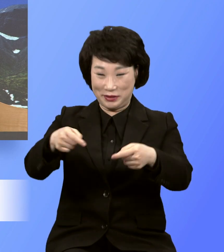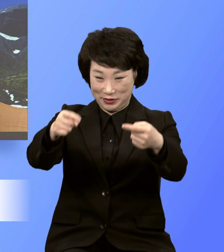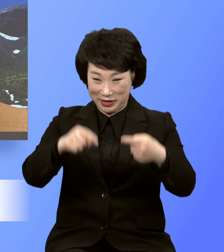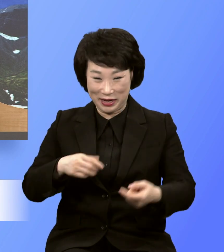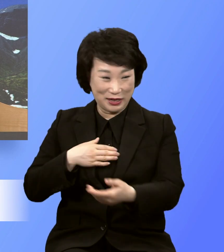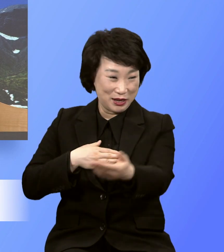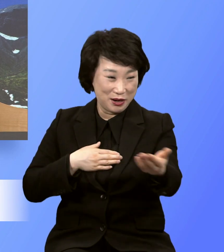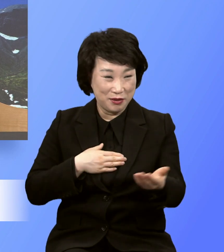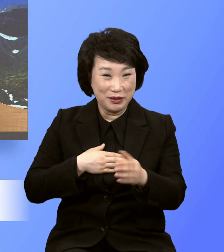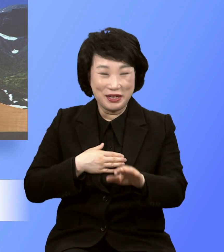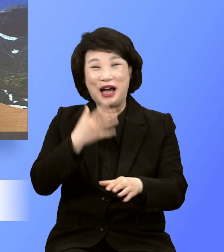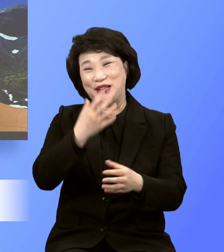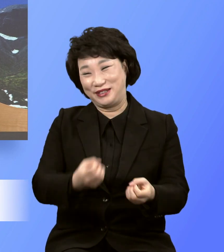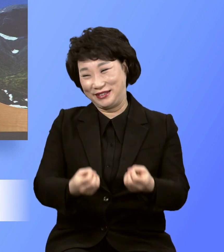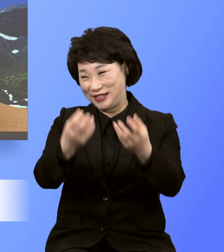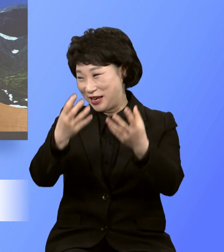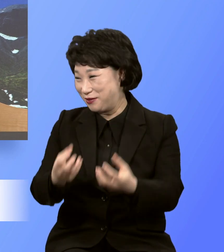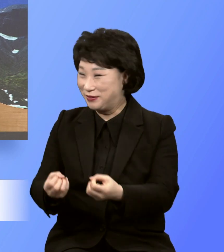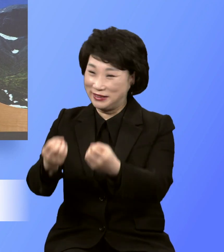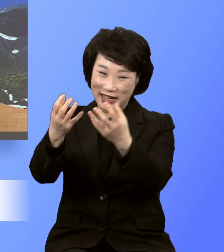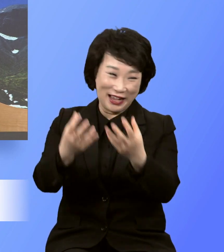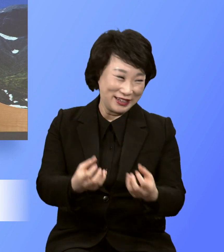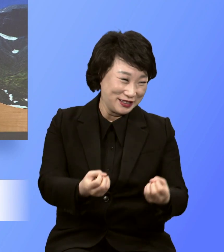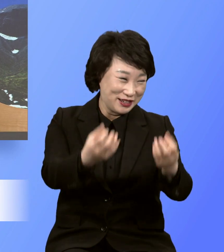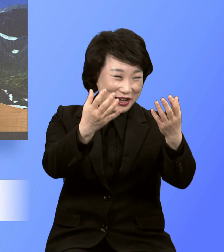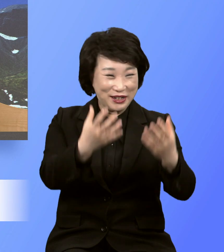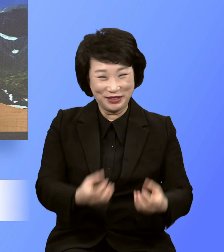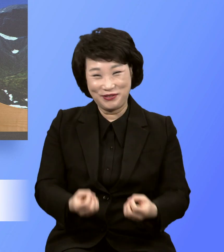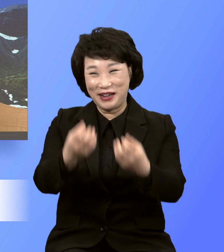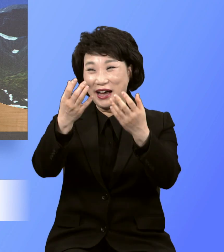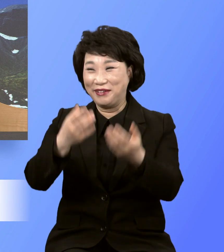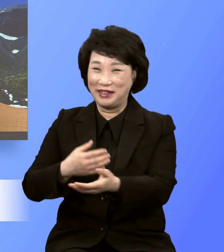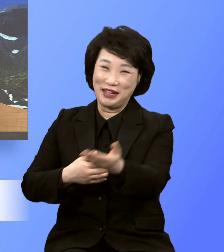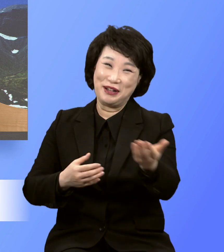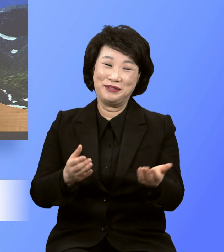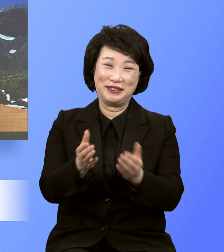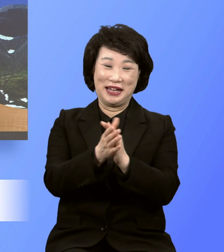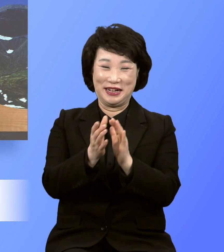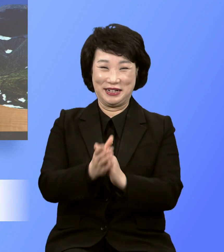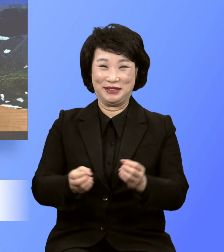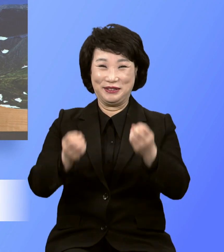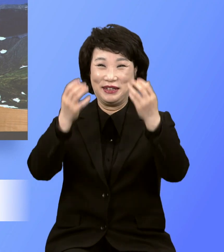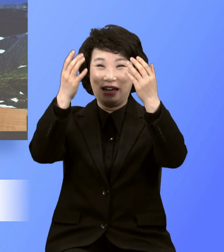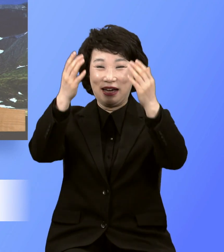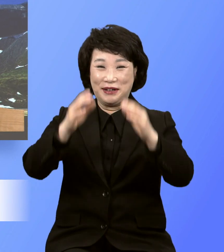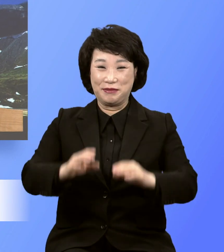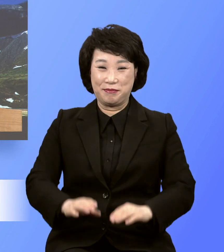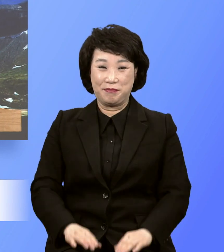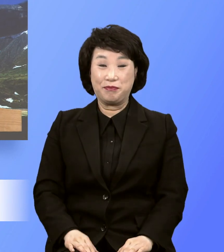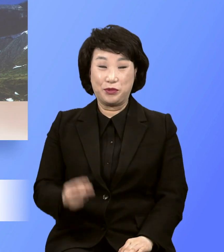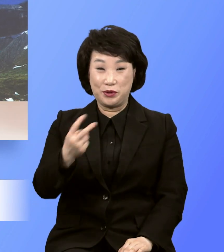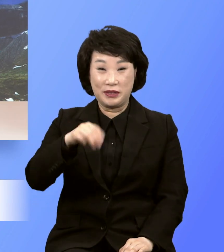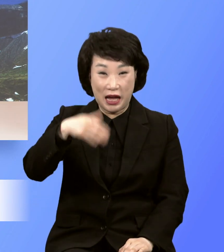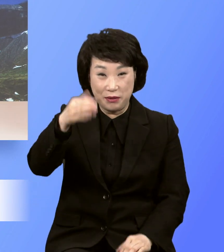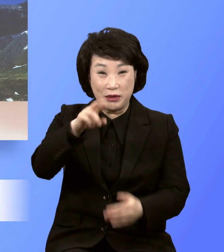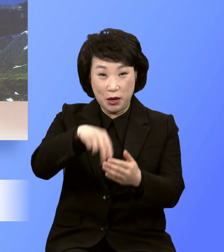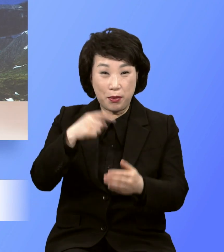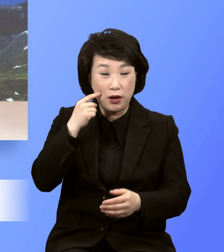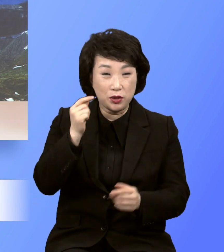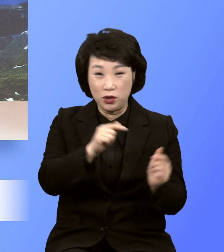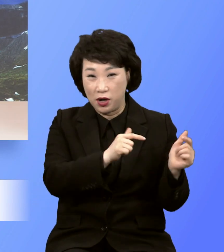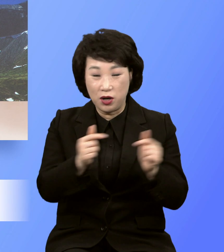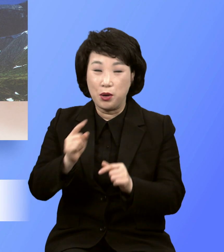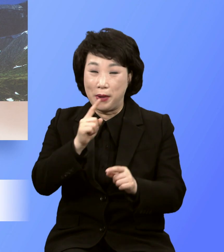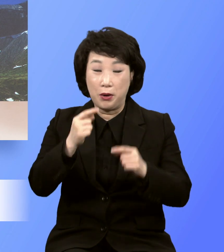오셨습니다. 축하합니다. 축복합니다. 할렐루야. 또 읽어봐요. 또 여러